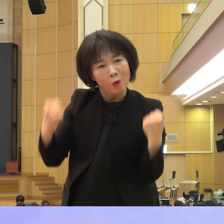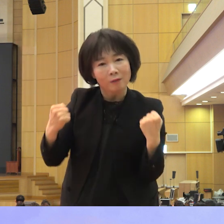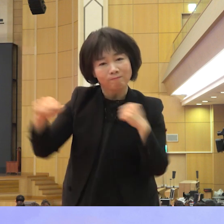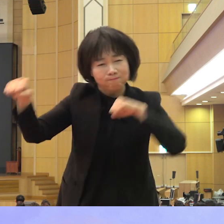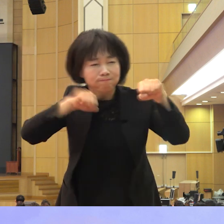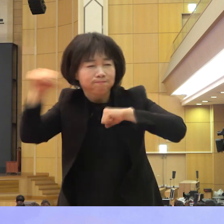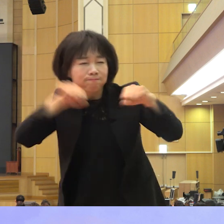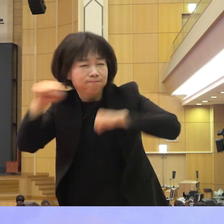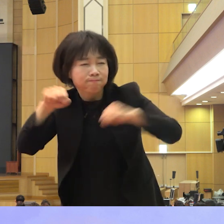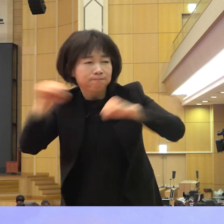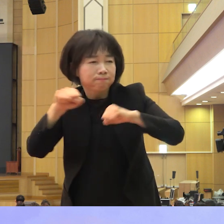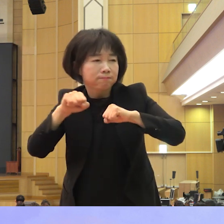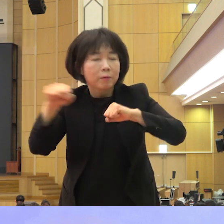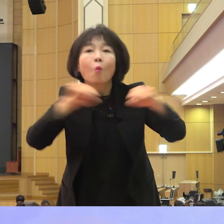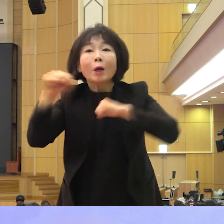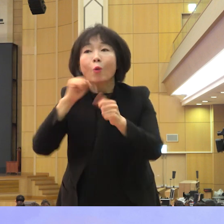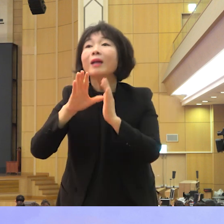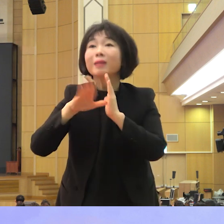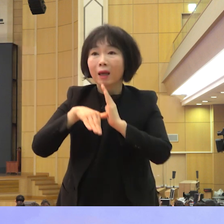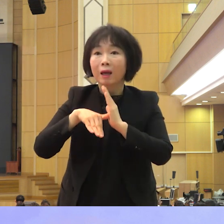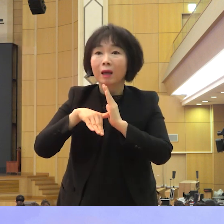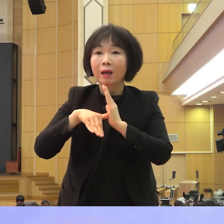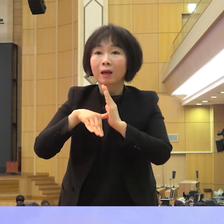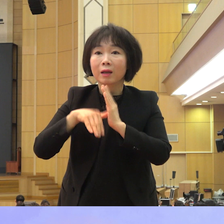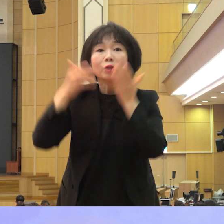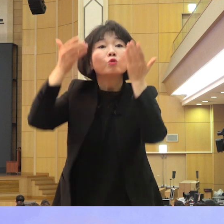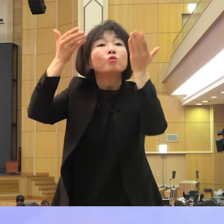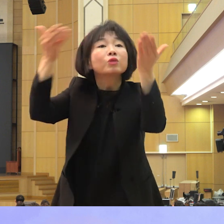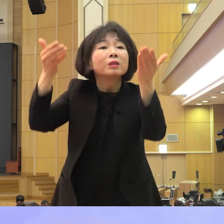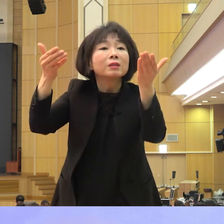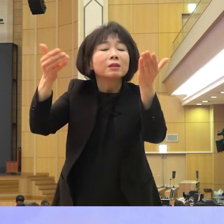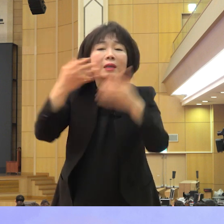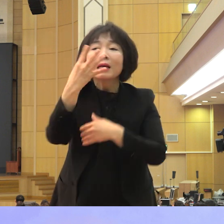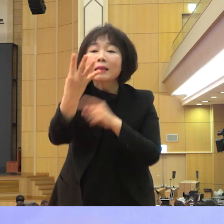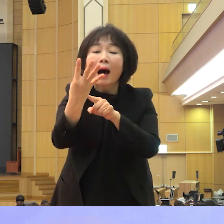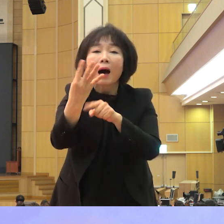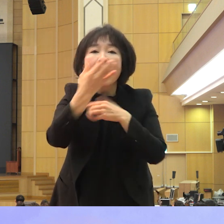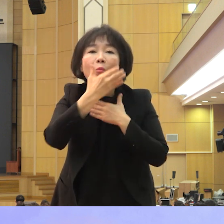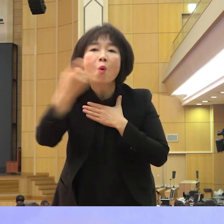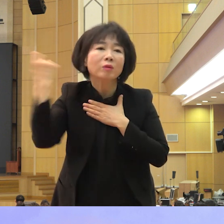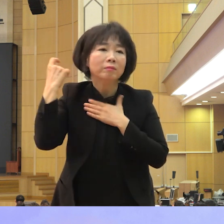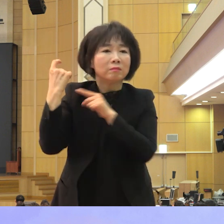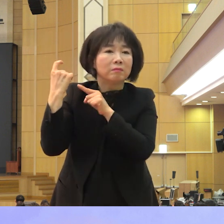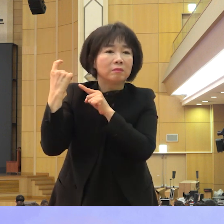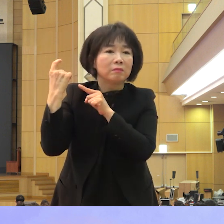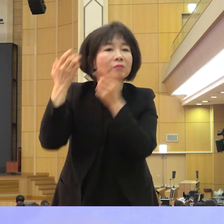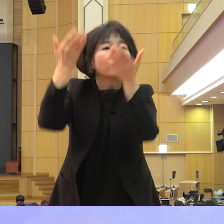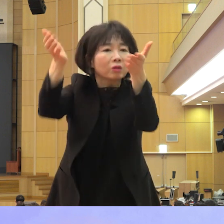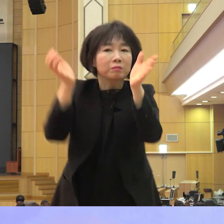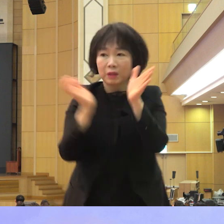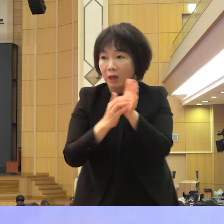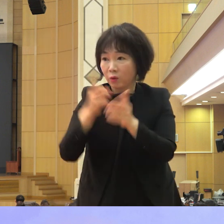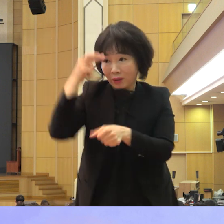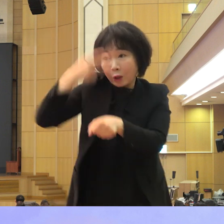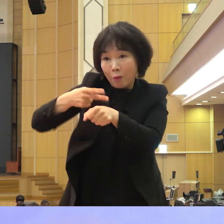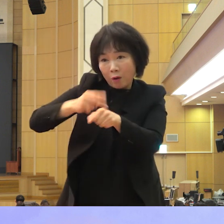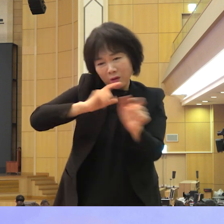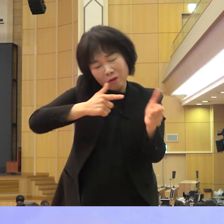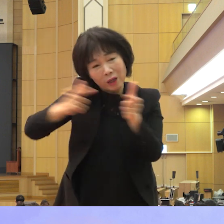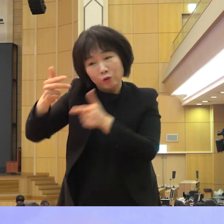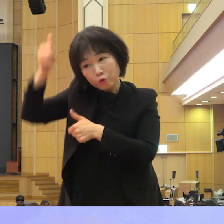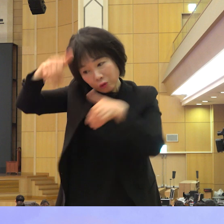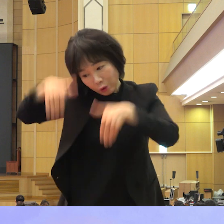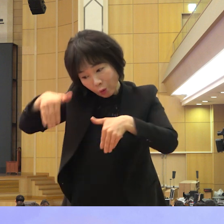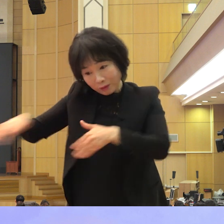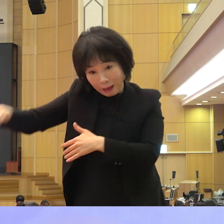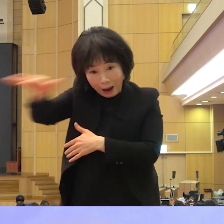공생에 할 때에 주어진 사복음서, 그리고 사도 바울을 비롯한